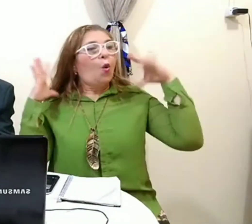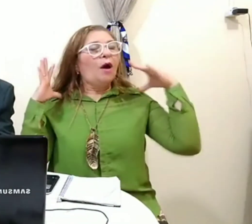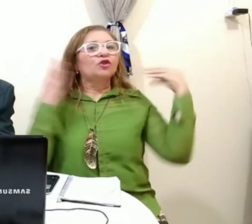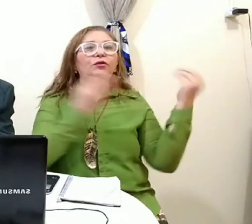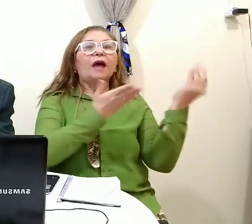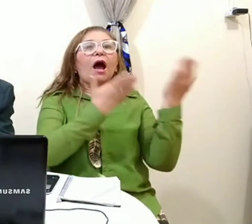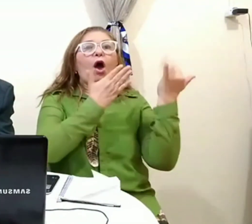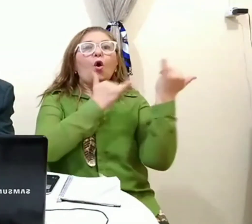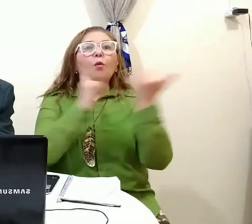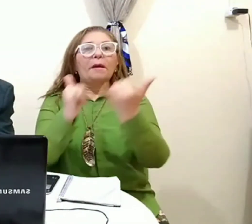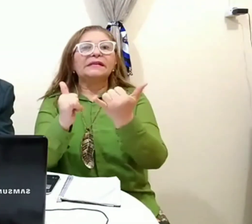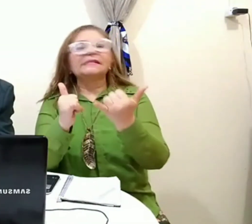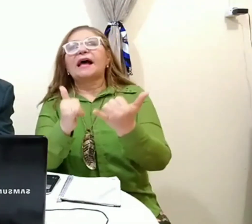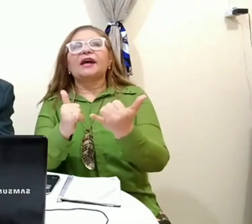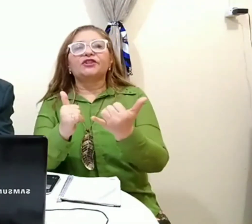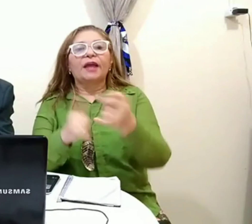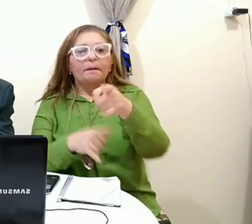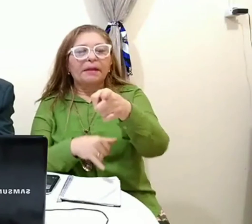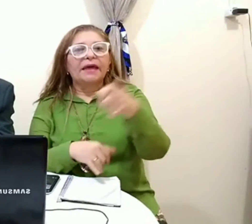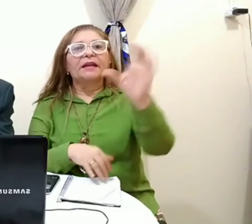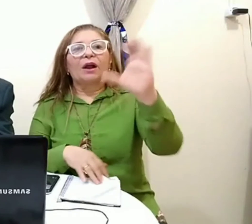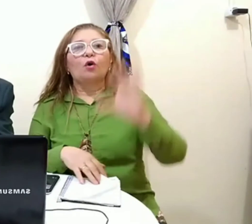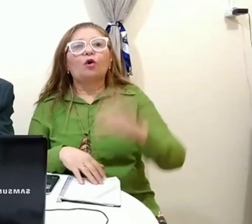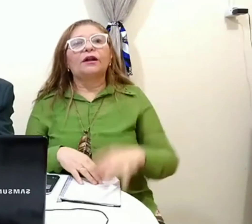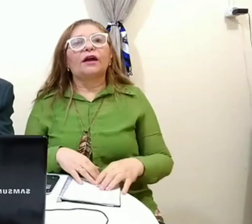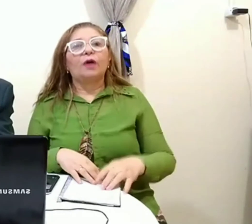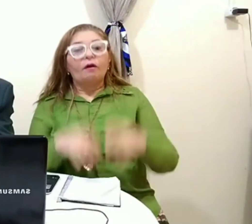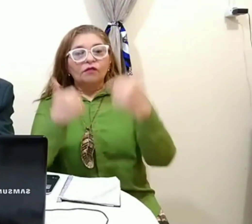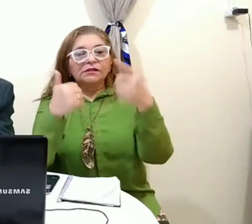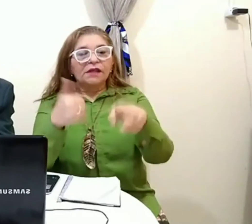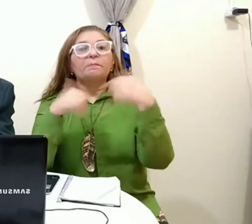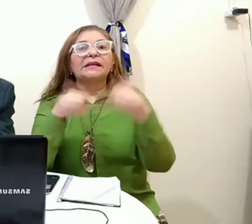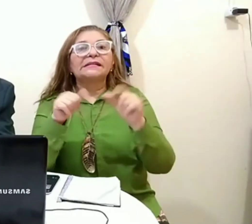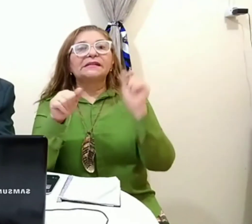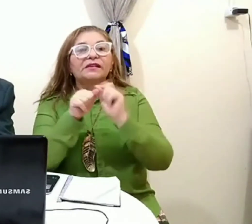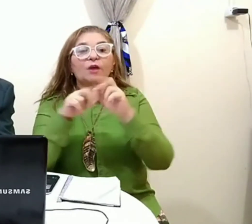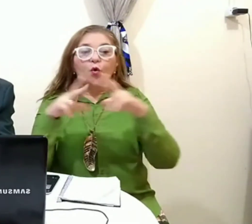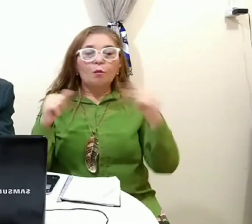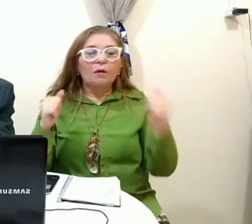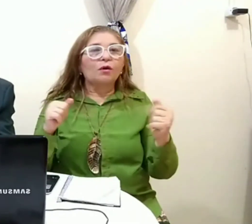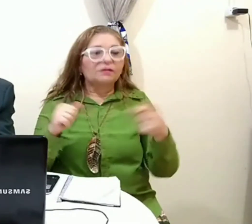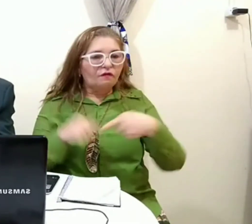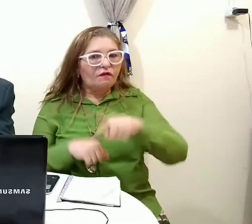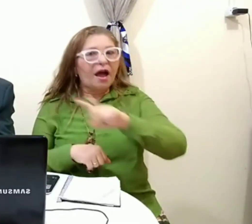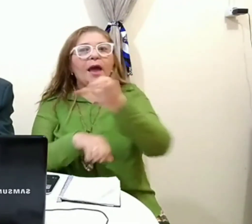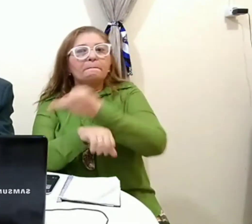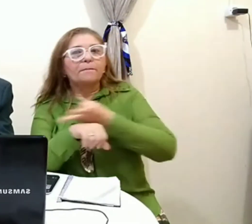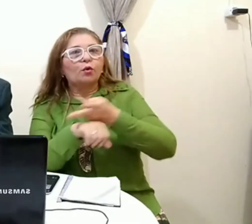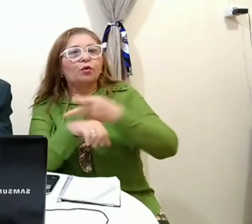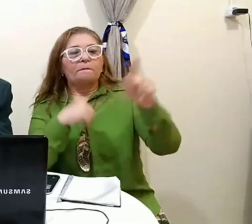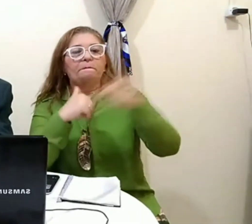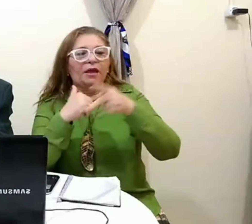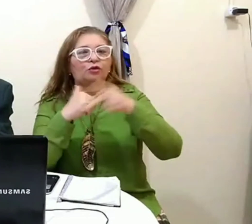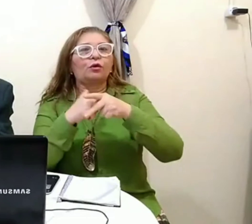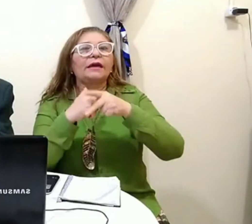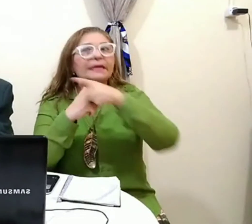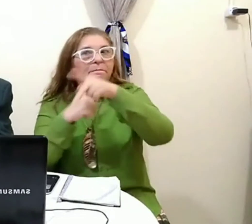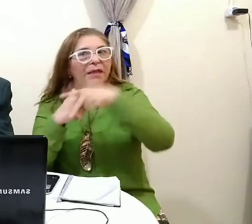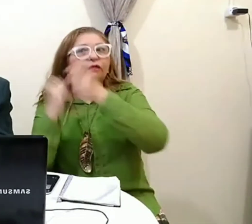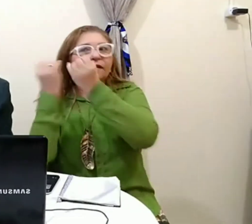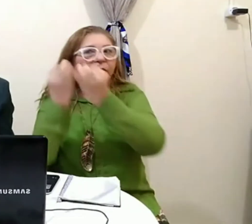como memória as tuas esmolas e oração, mas você precisa fazer alguma coisa. Não é preciso só fazer o bem às